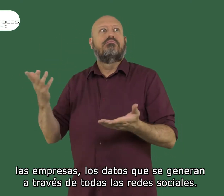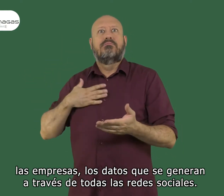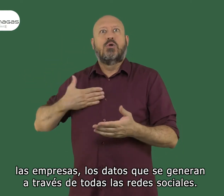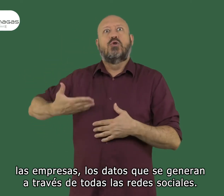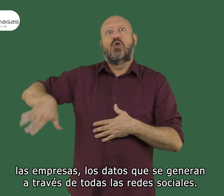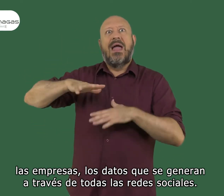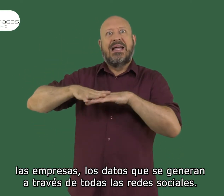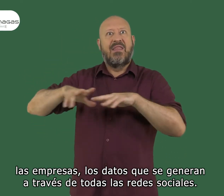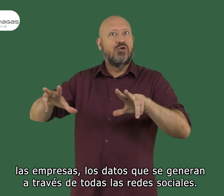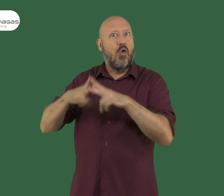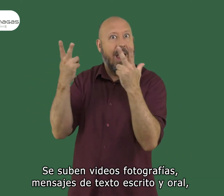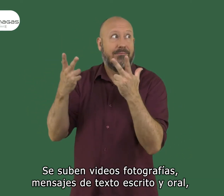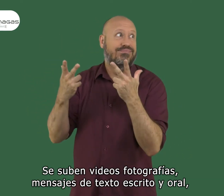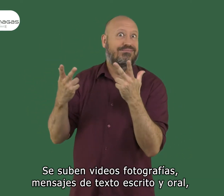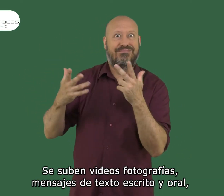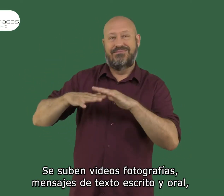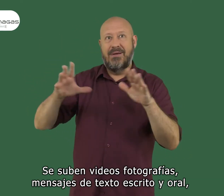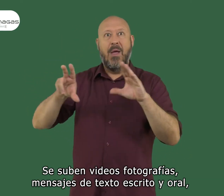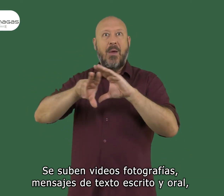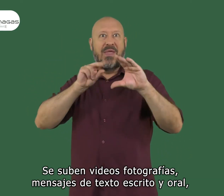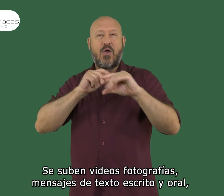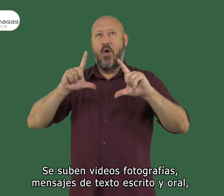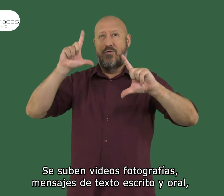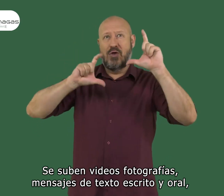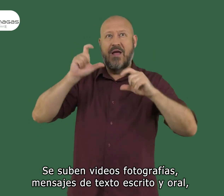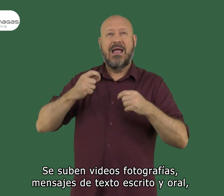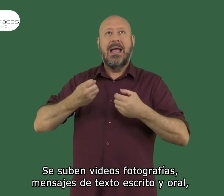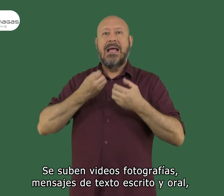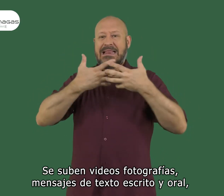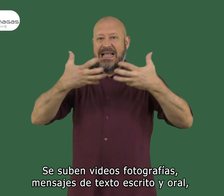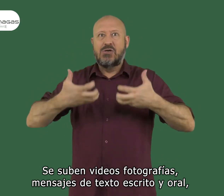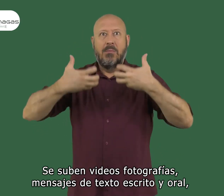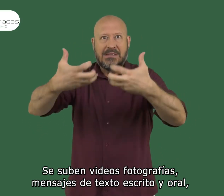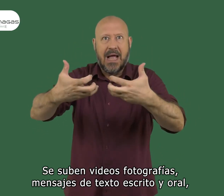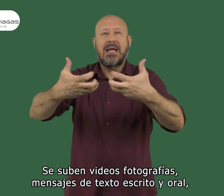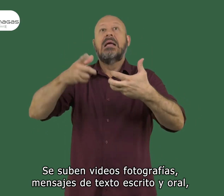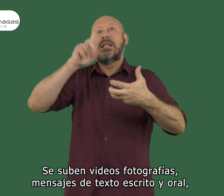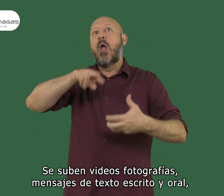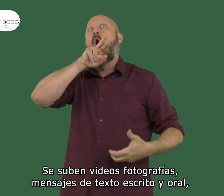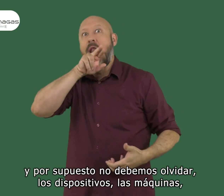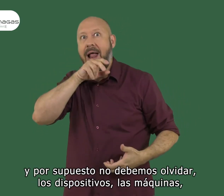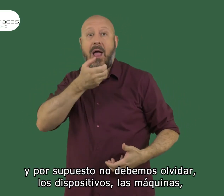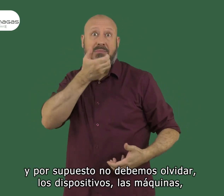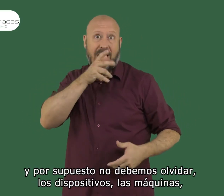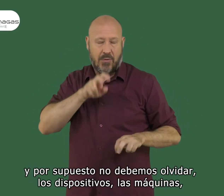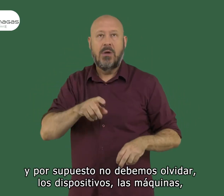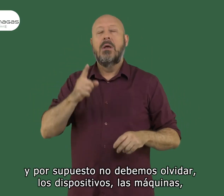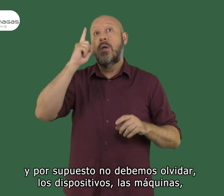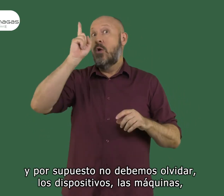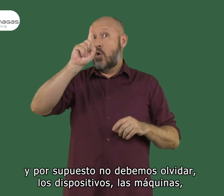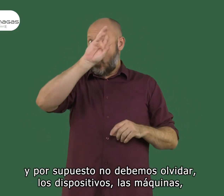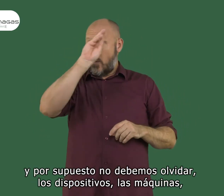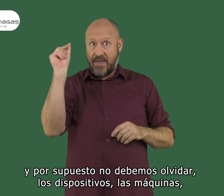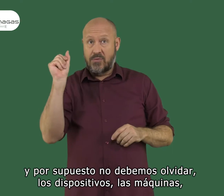través de todas las redes sociales. Se suben vídeos, fotografías, mensajes de texto escrito y oral. Y por supuesto no